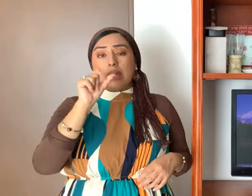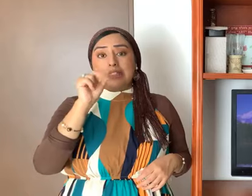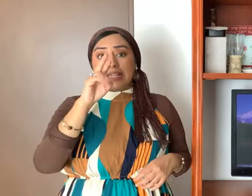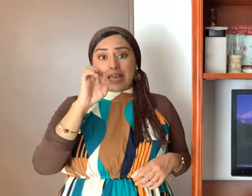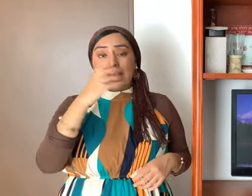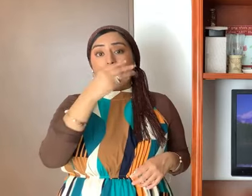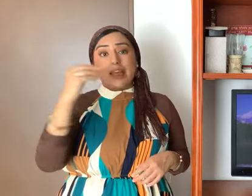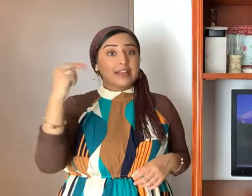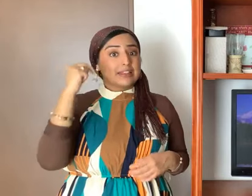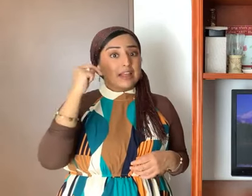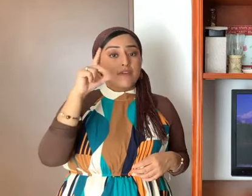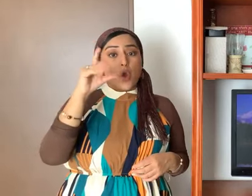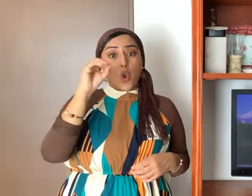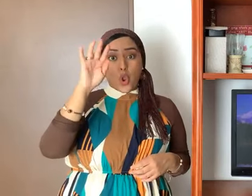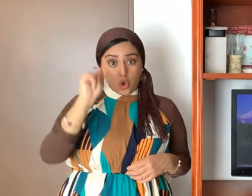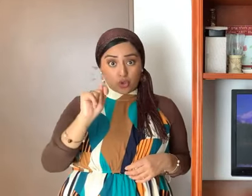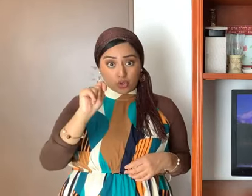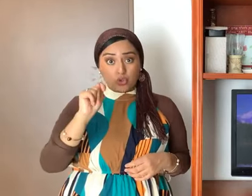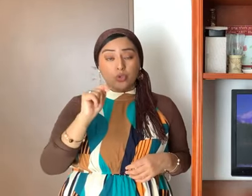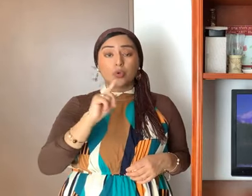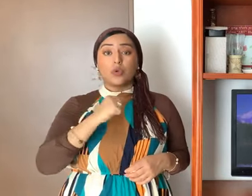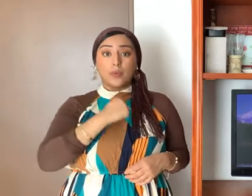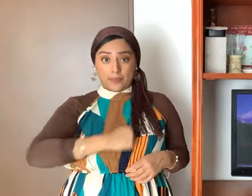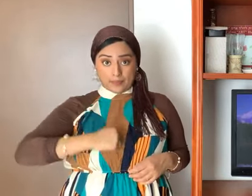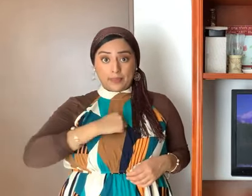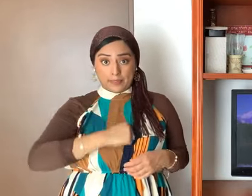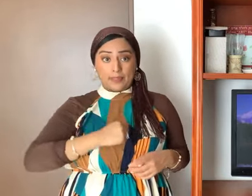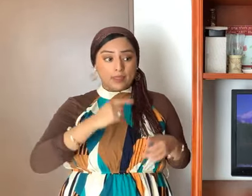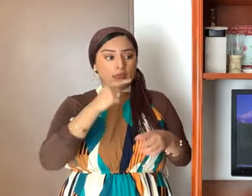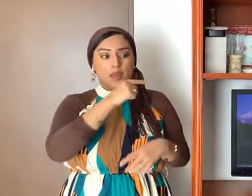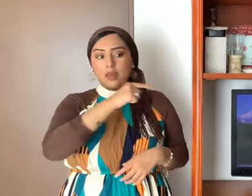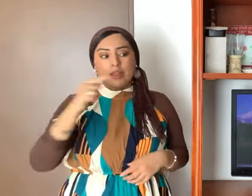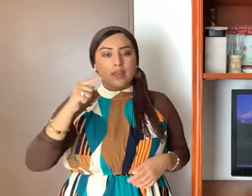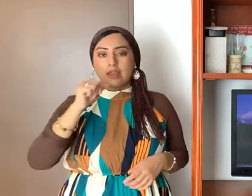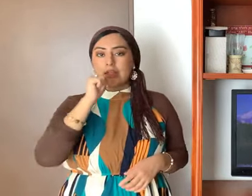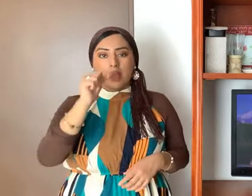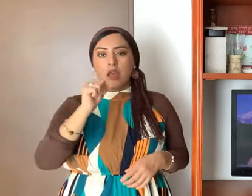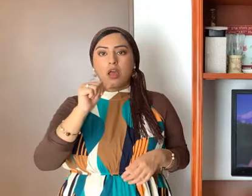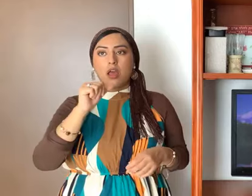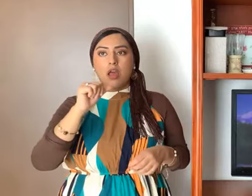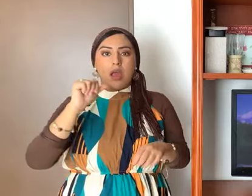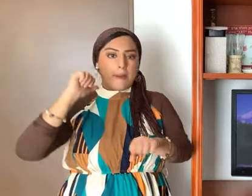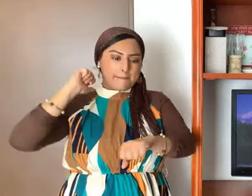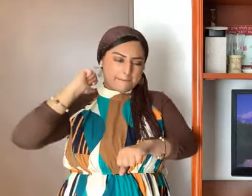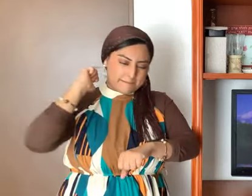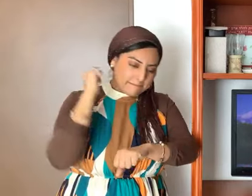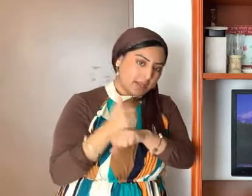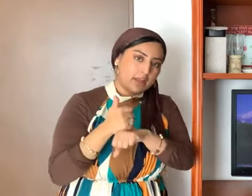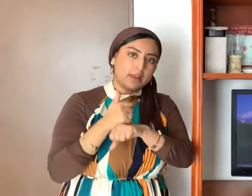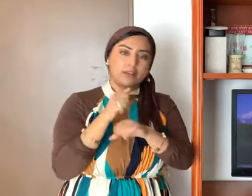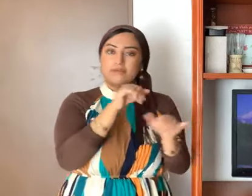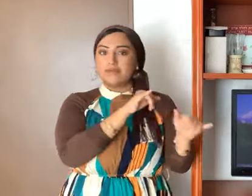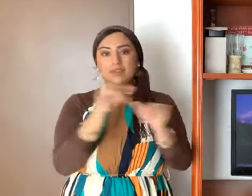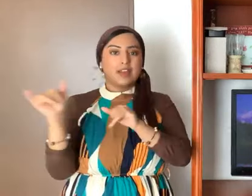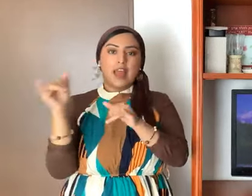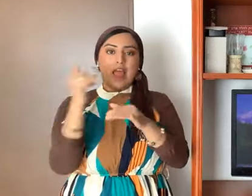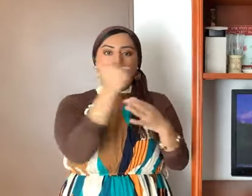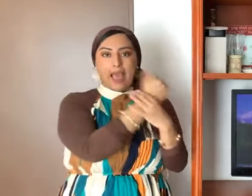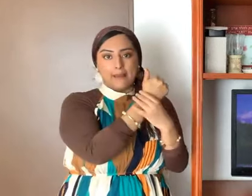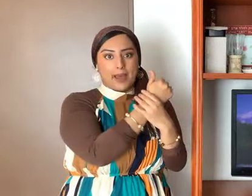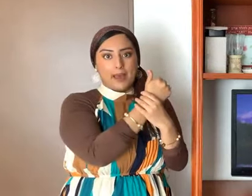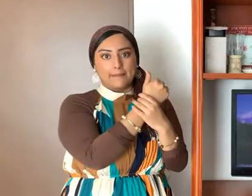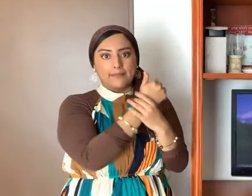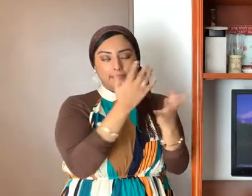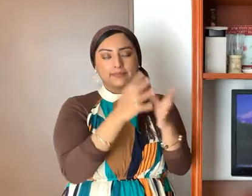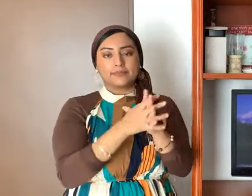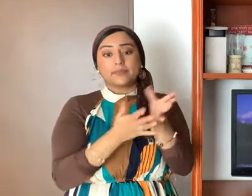y Lot, aunque en su momento se arrepintieron, no estaban cimentados tal y como Abraham tenía que estarlo,